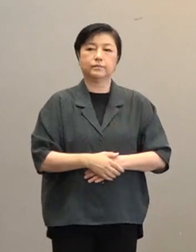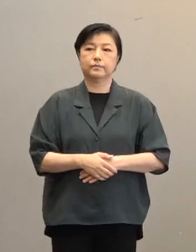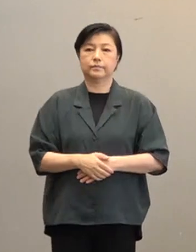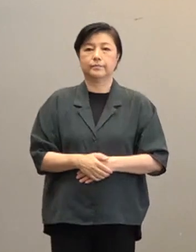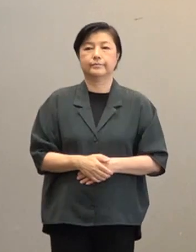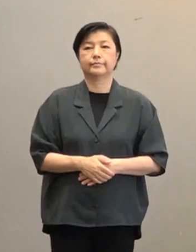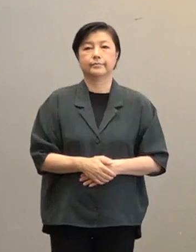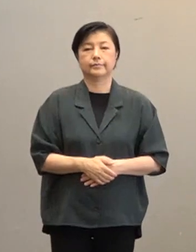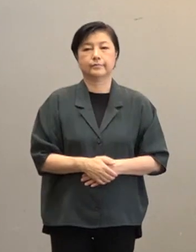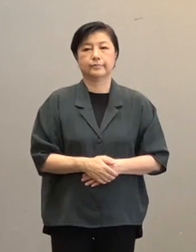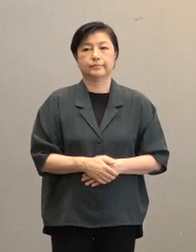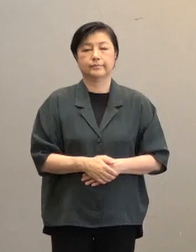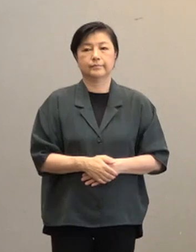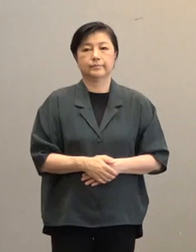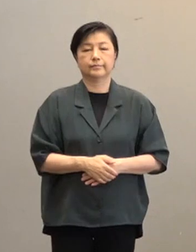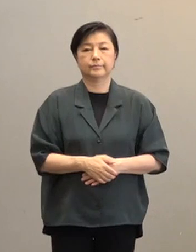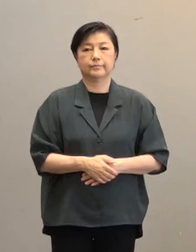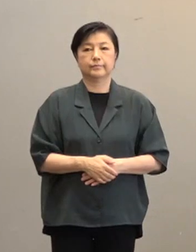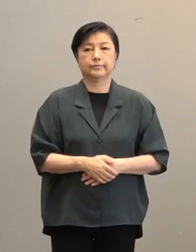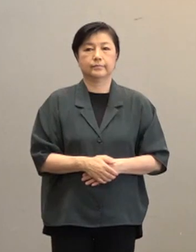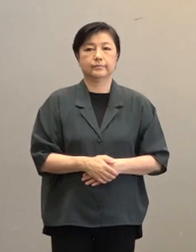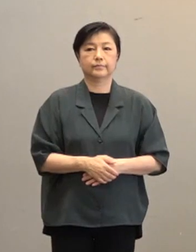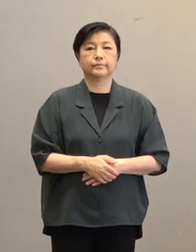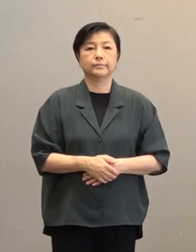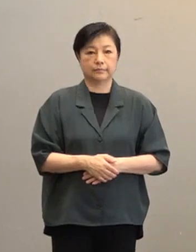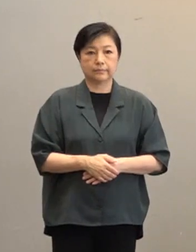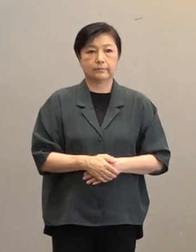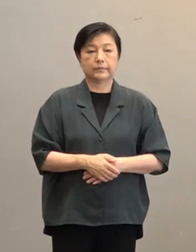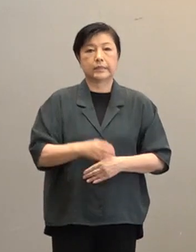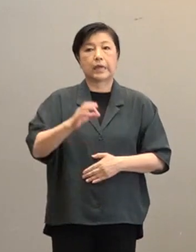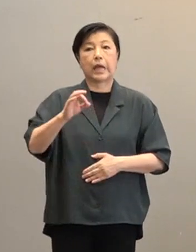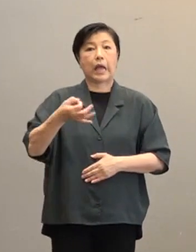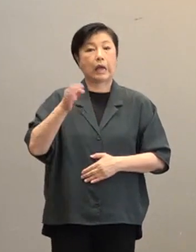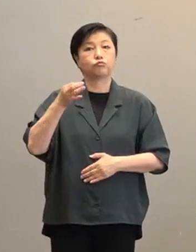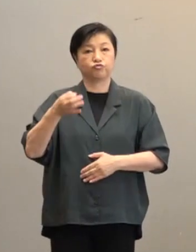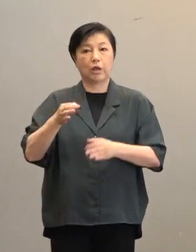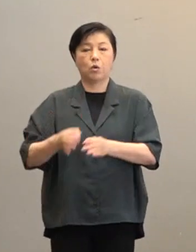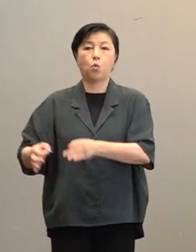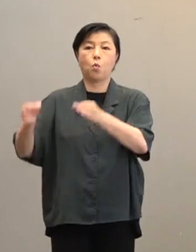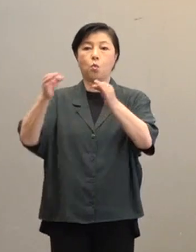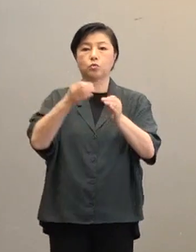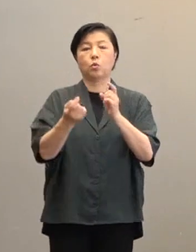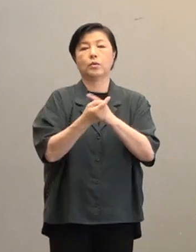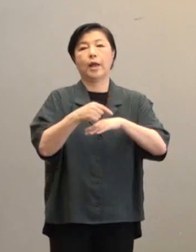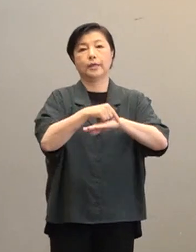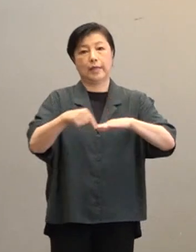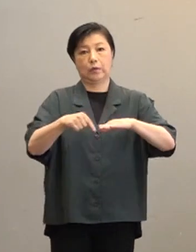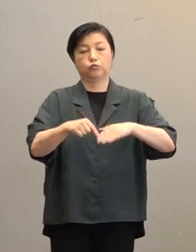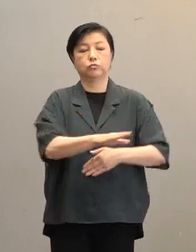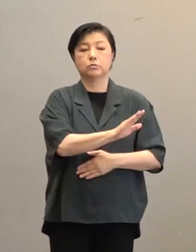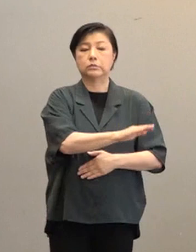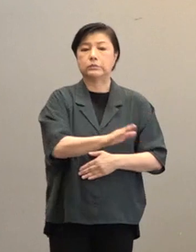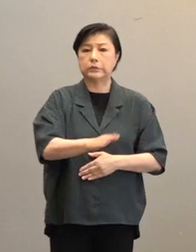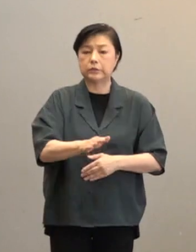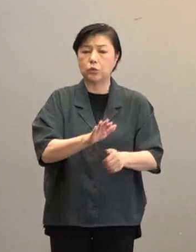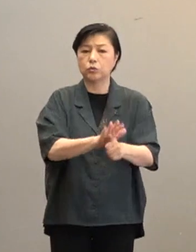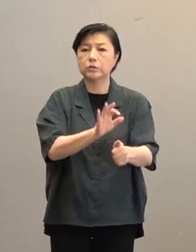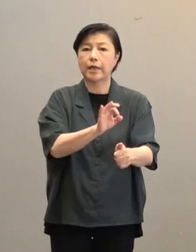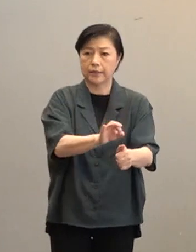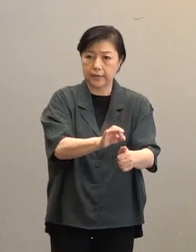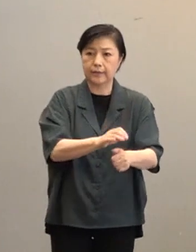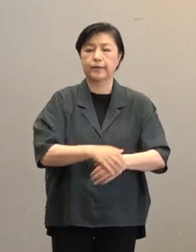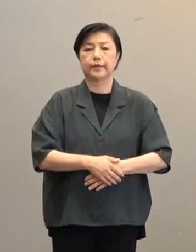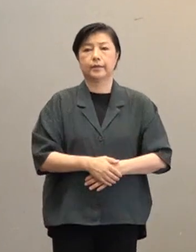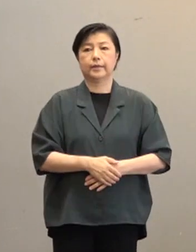日経新聞の桜井です。物価高騰対策についてなんですけれども、児童の、支援金、ま